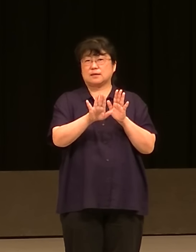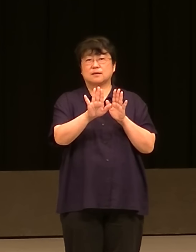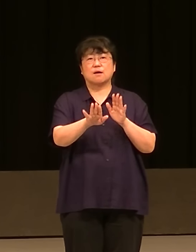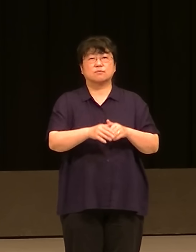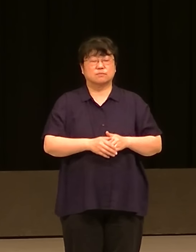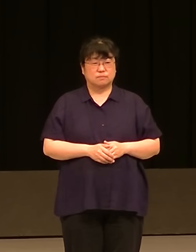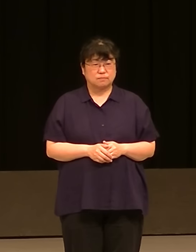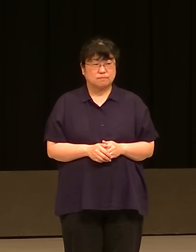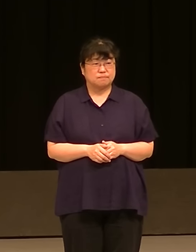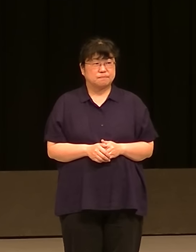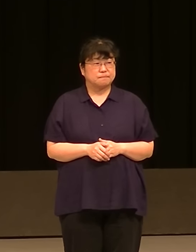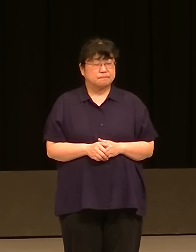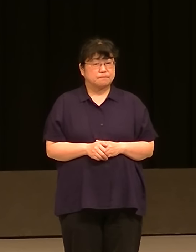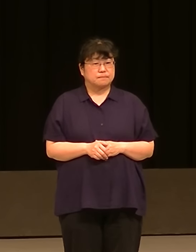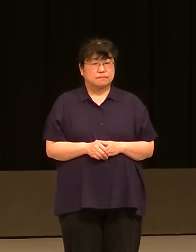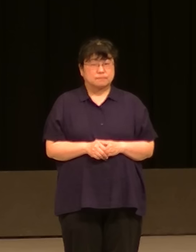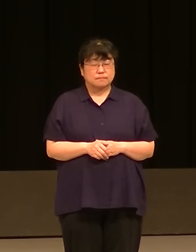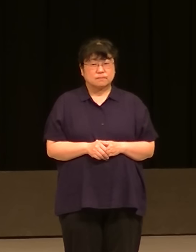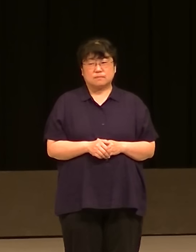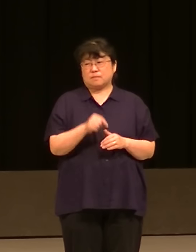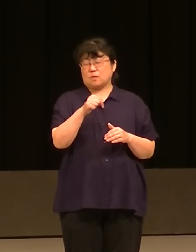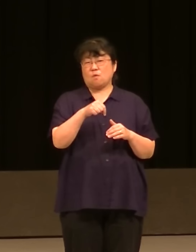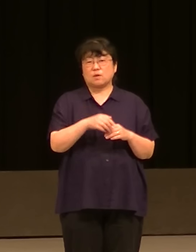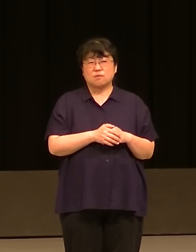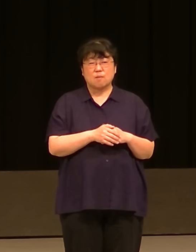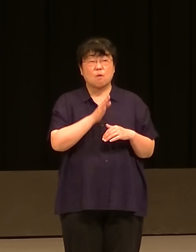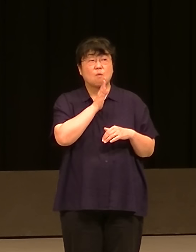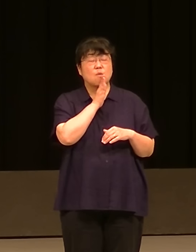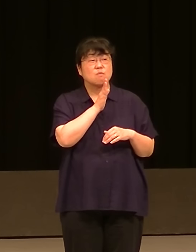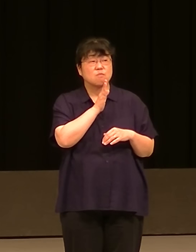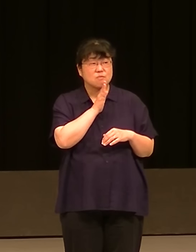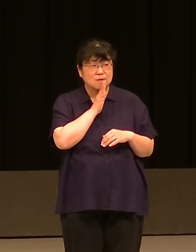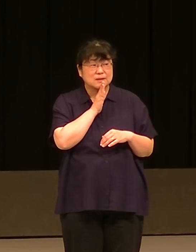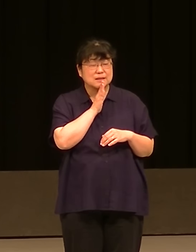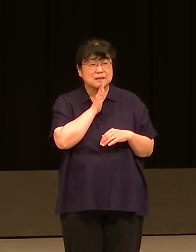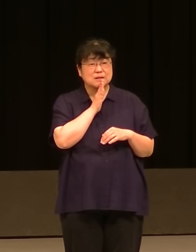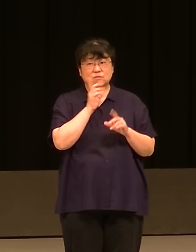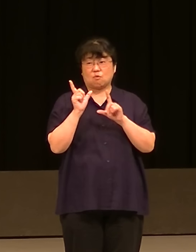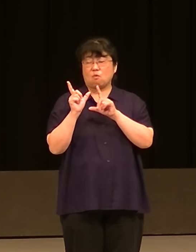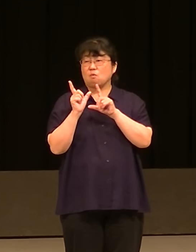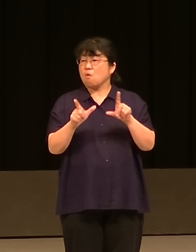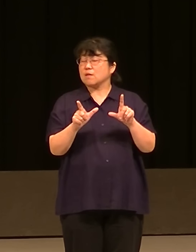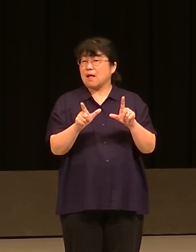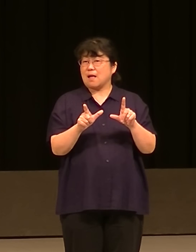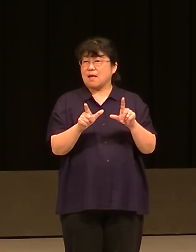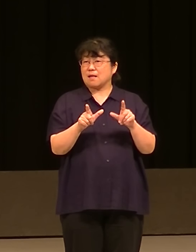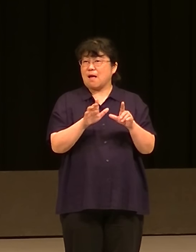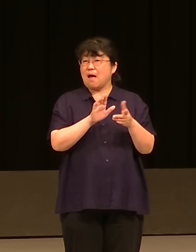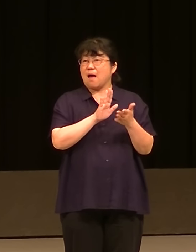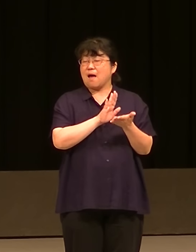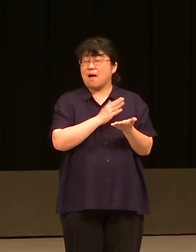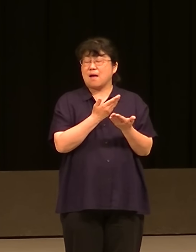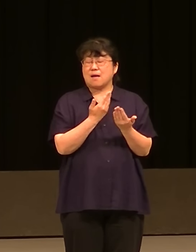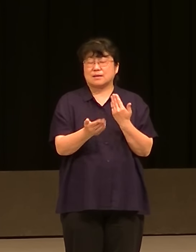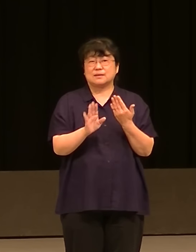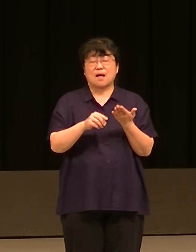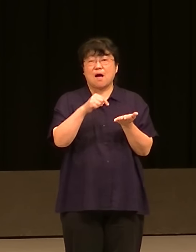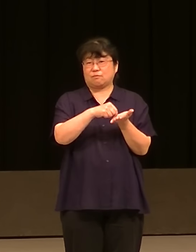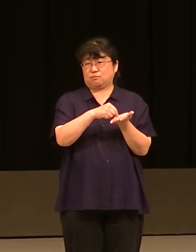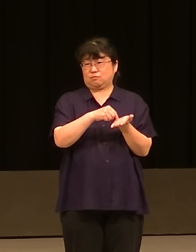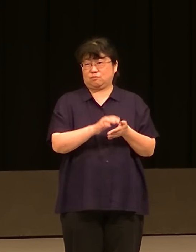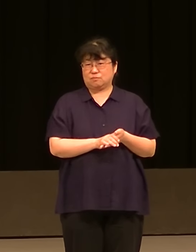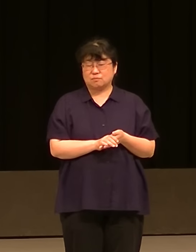で、ございますから、ここにはもう本当に実際にそういう答え、回答が出ているということで